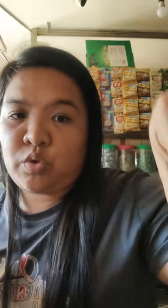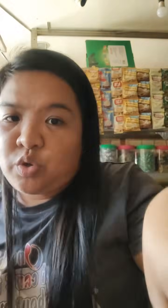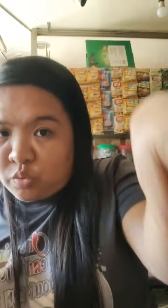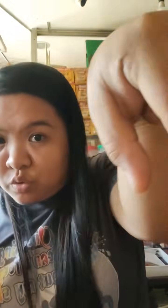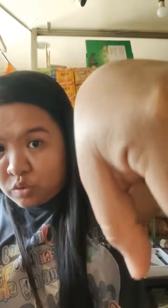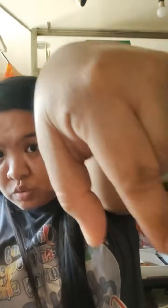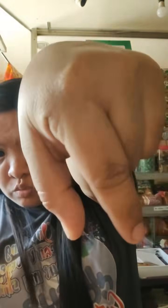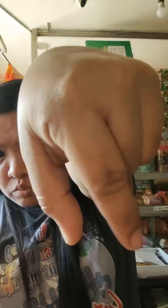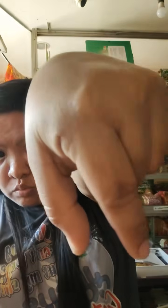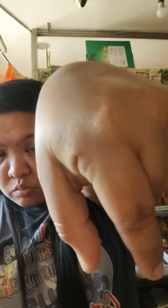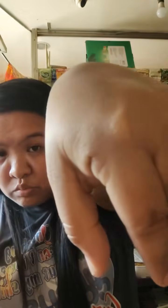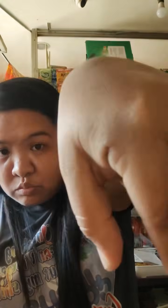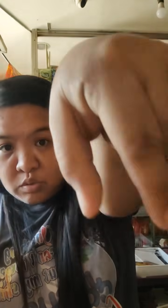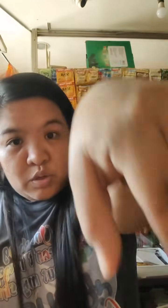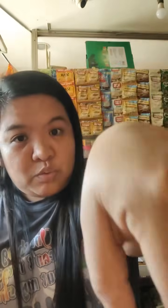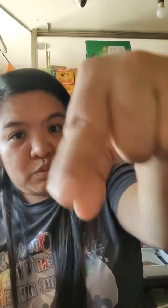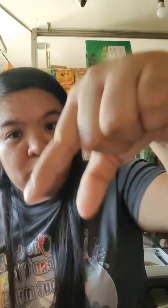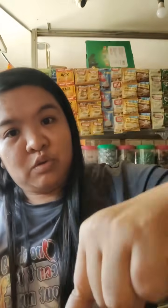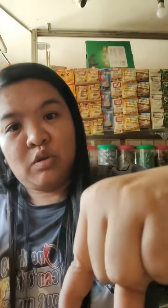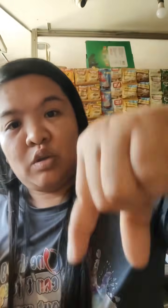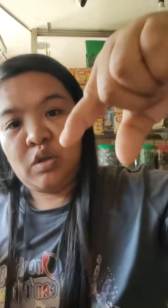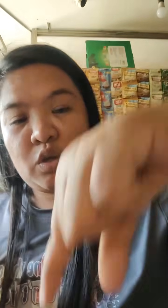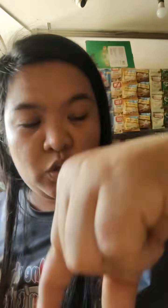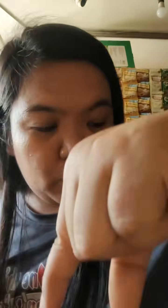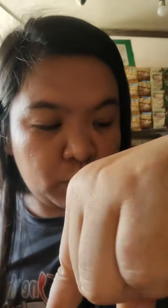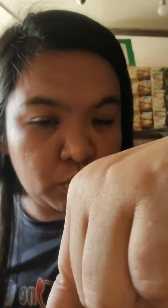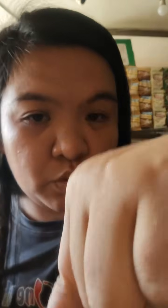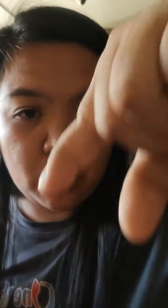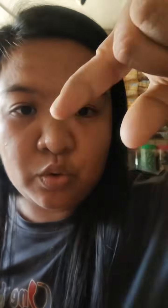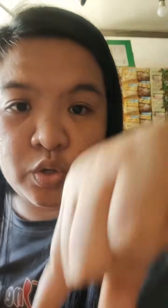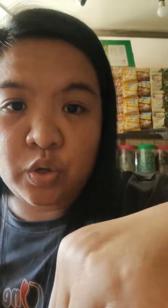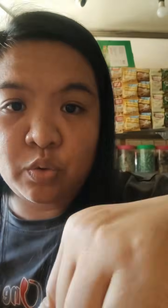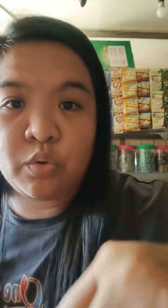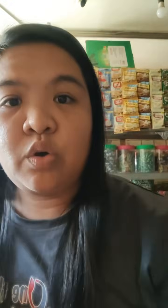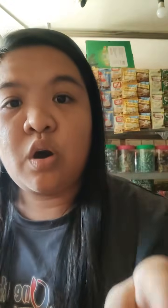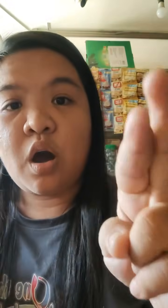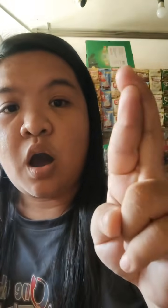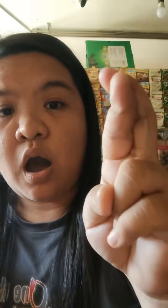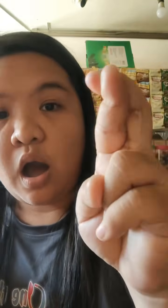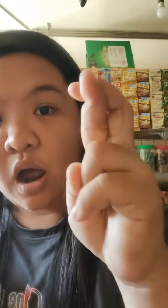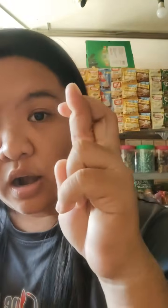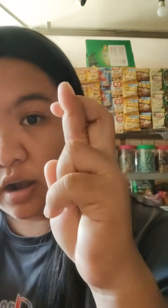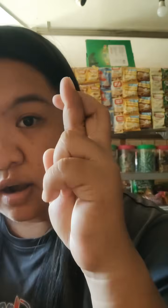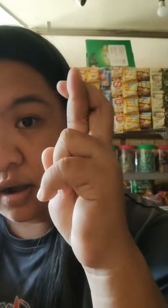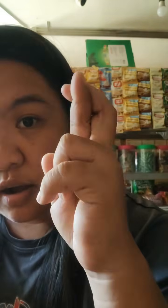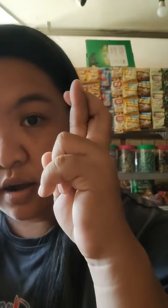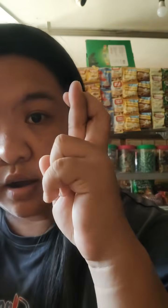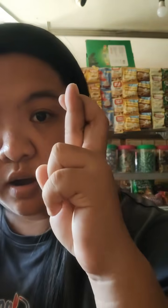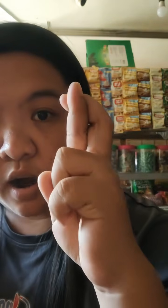Q. Q. Q. Q. R.